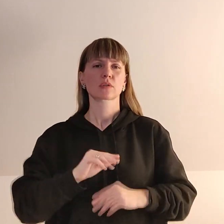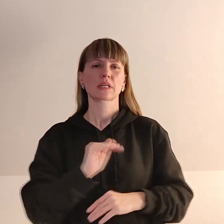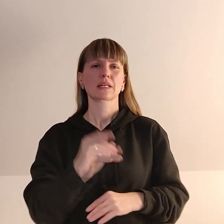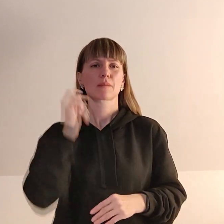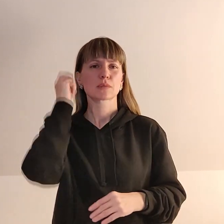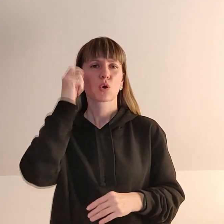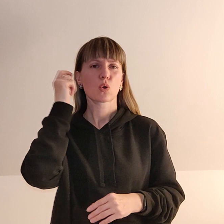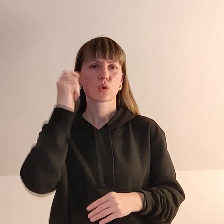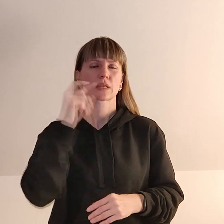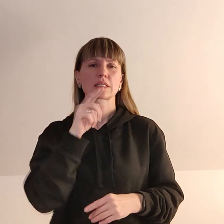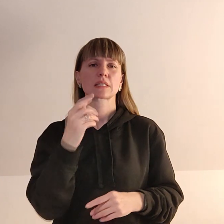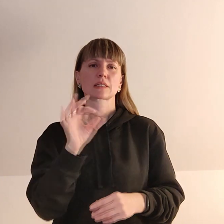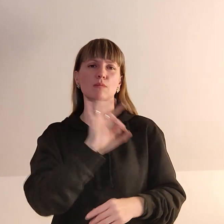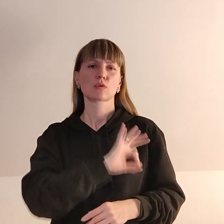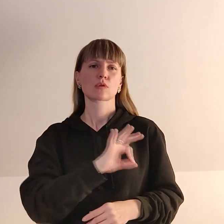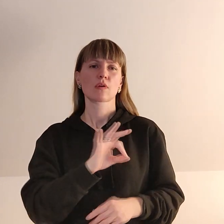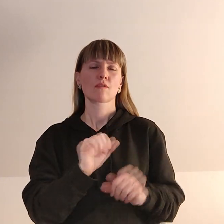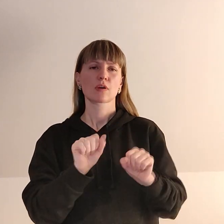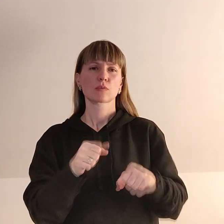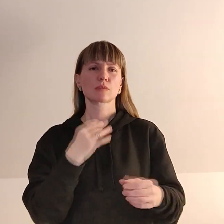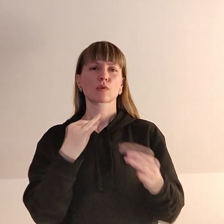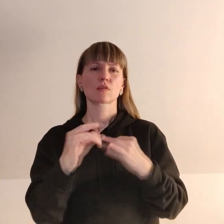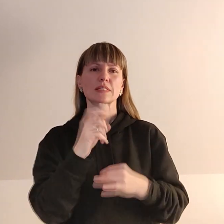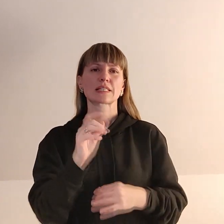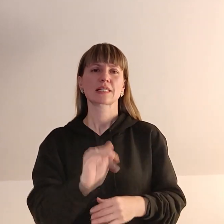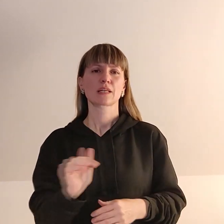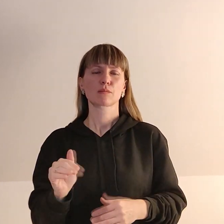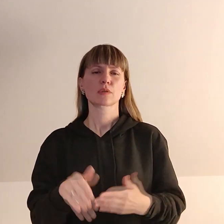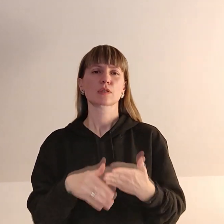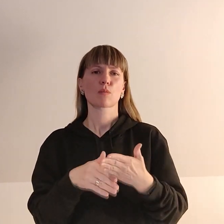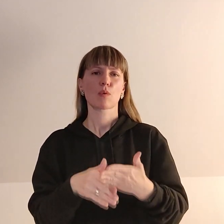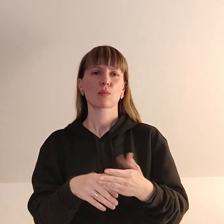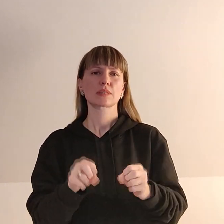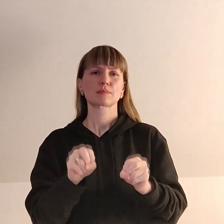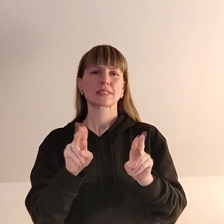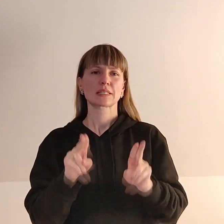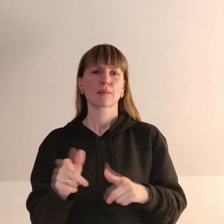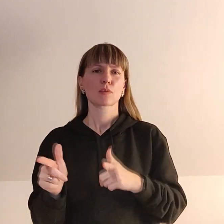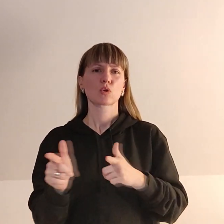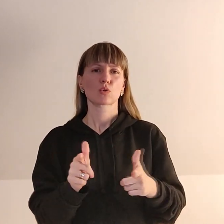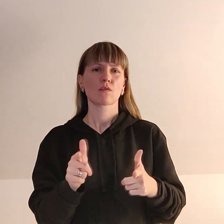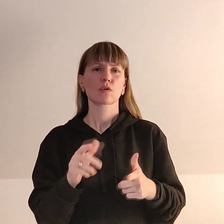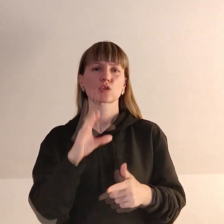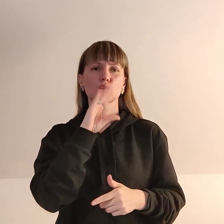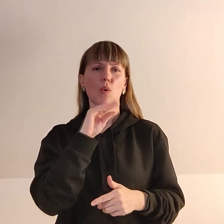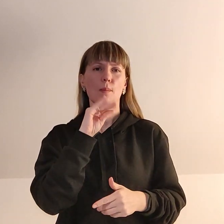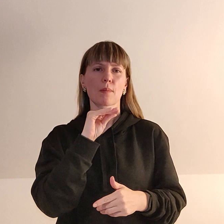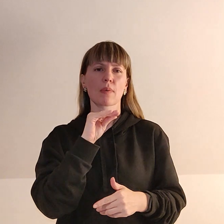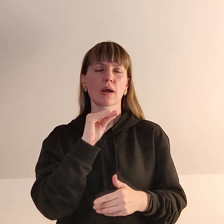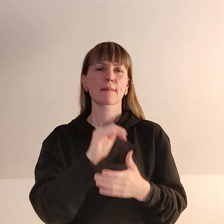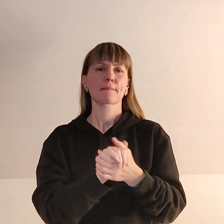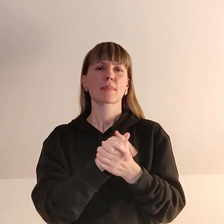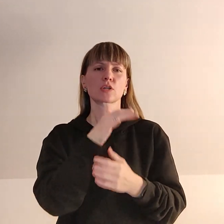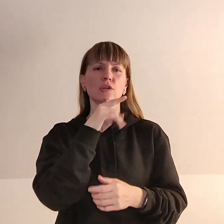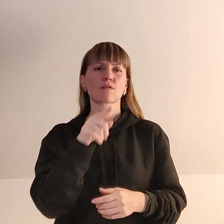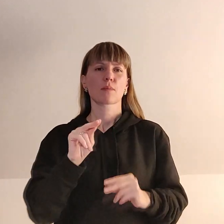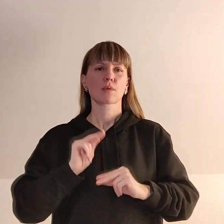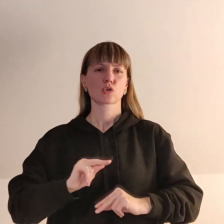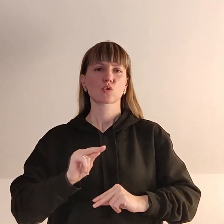психологи. Застосовують методику спілкування з дітьми за допомогою спеціально підготовленого собаки. В мирний час вона працювала з